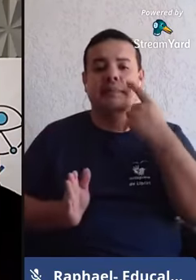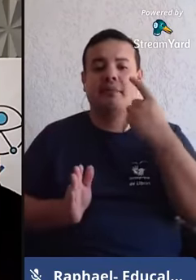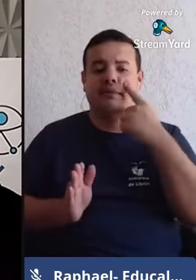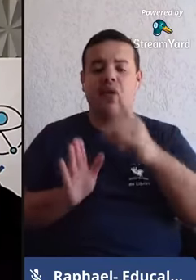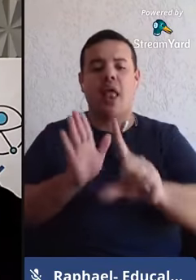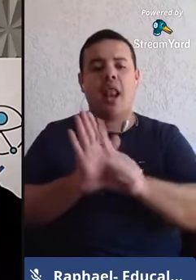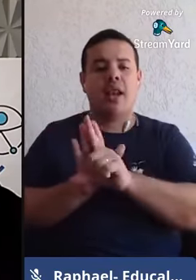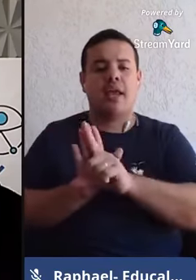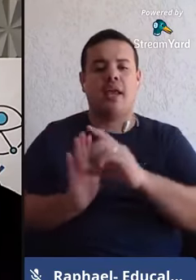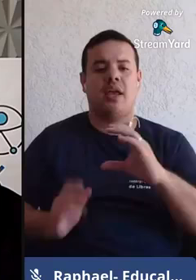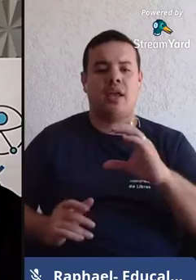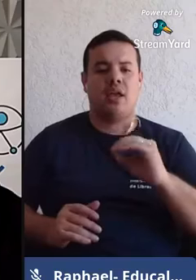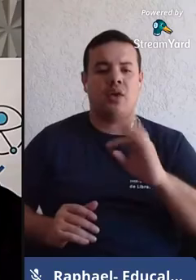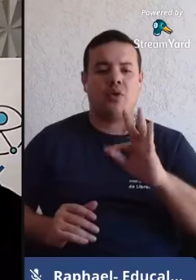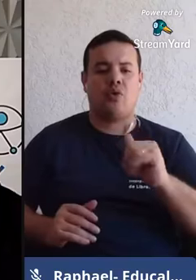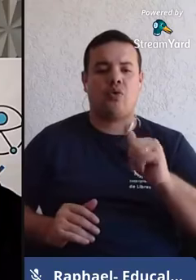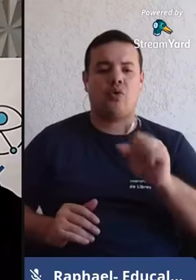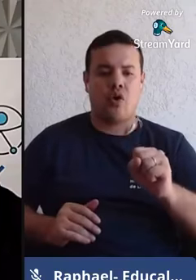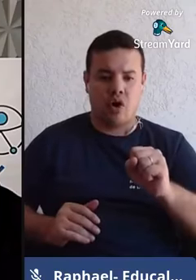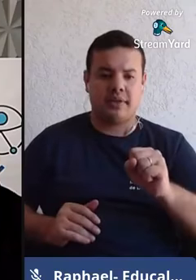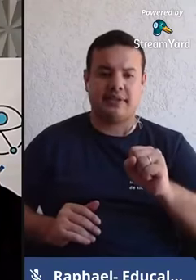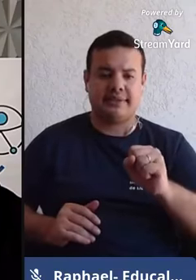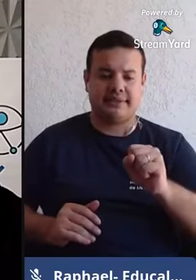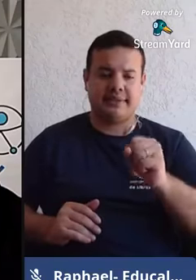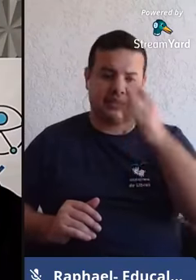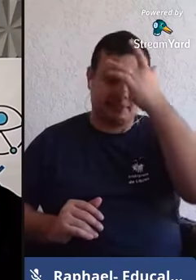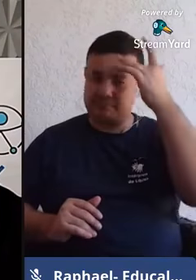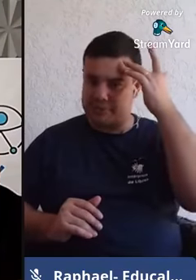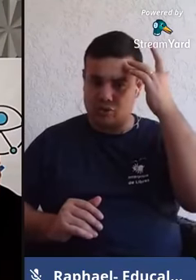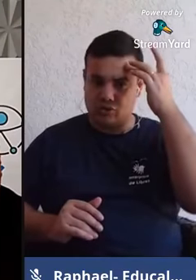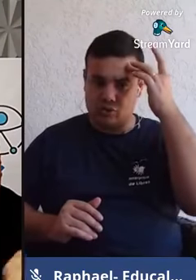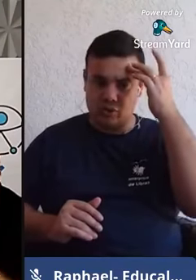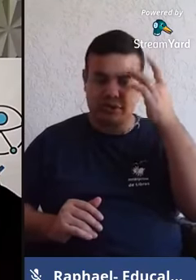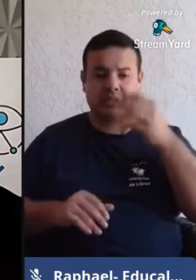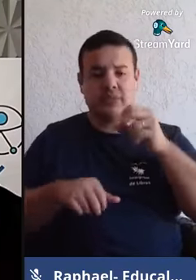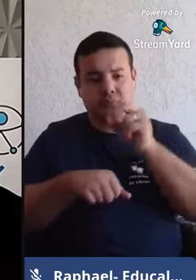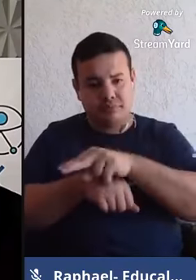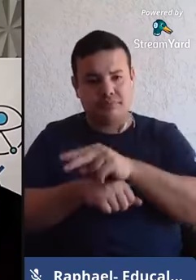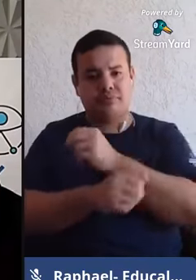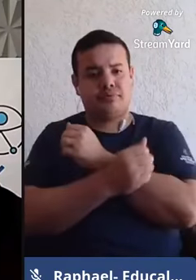o povo que está exatamente nesse sentido, o povo que está empregado, o povo que tem